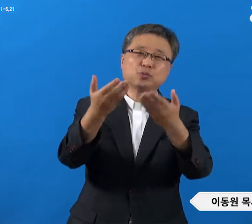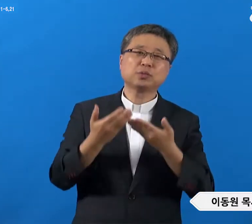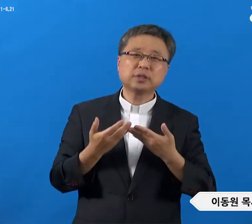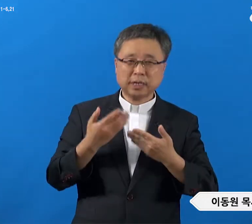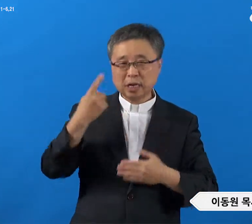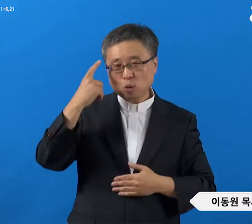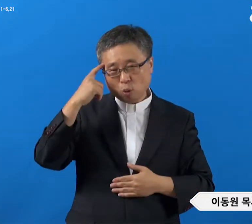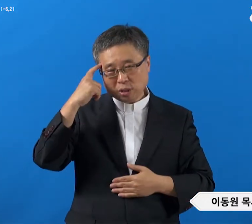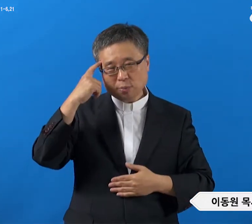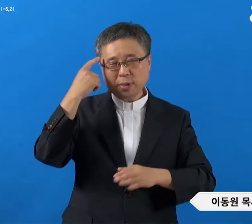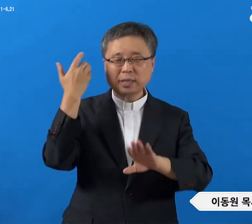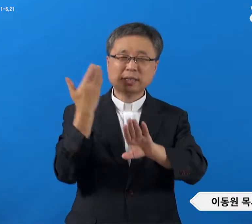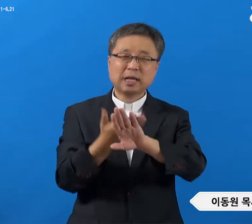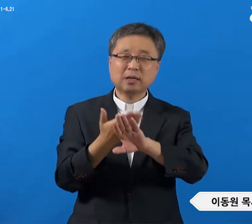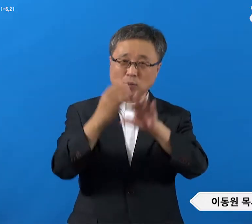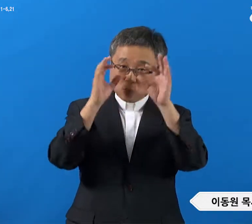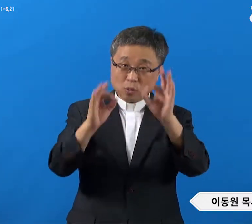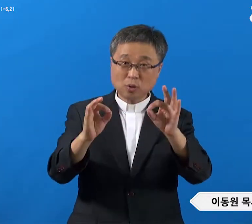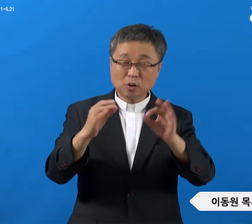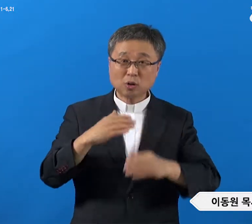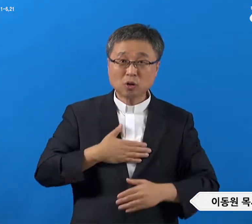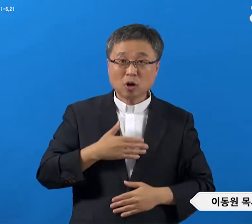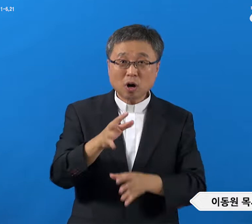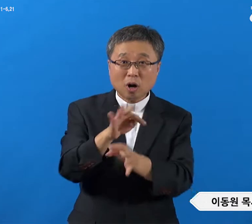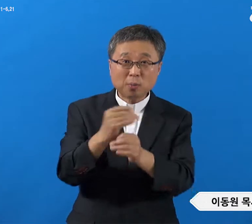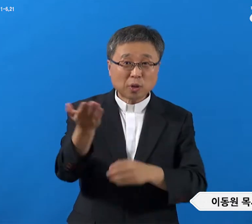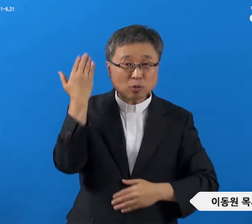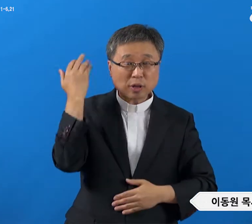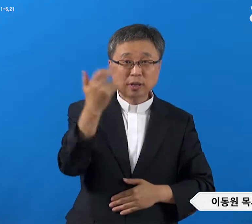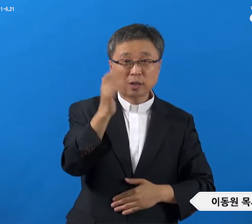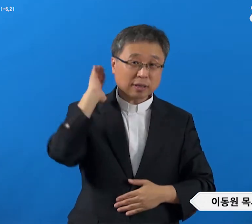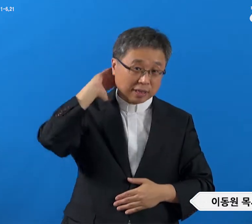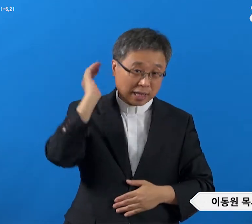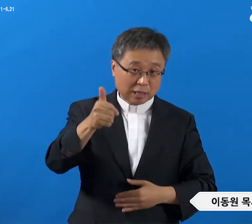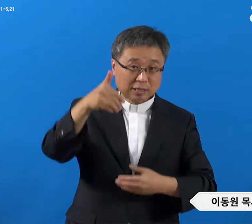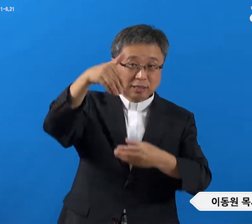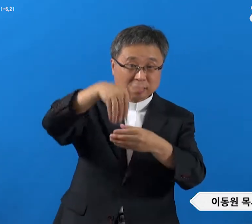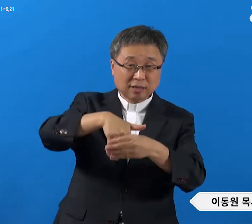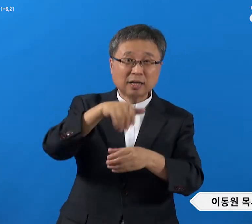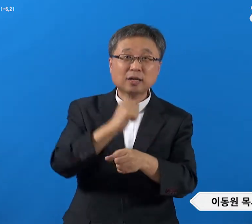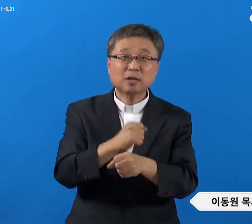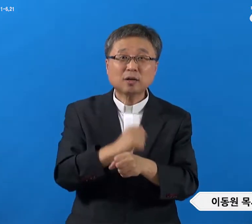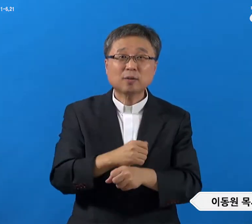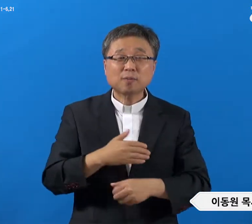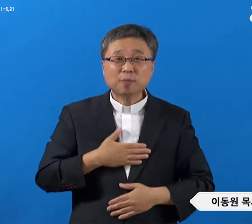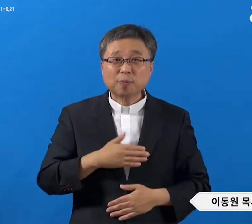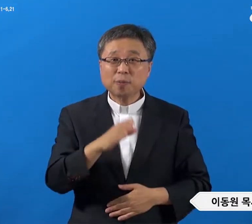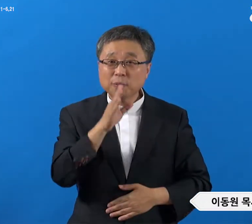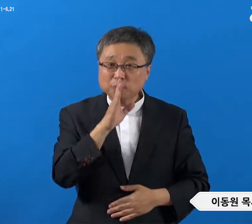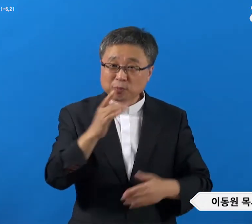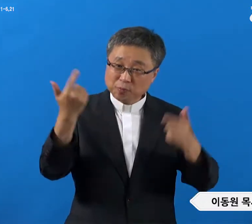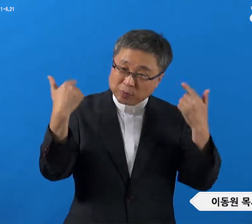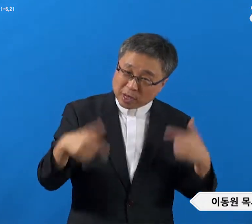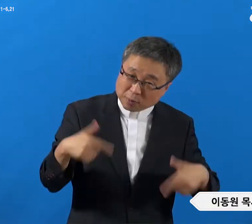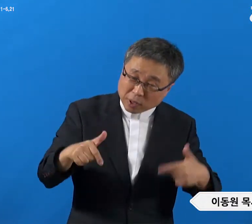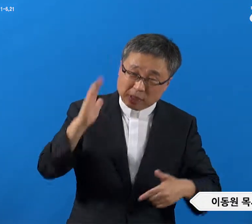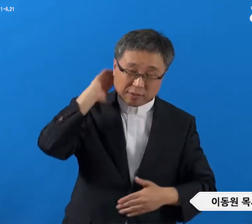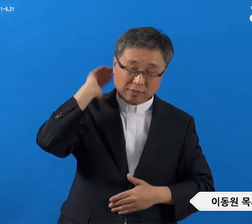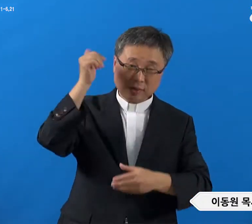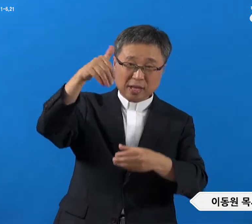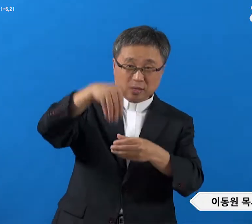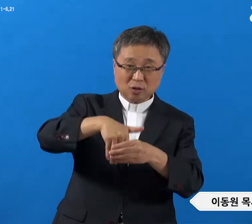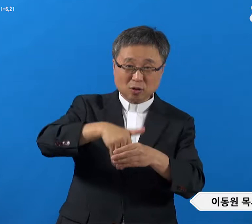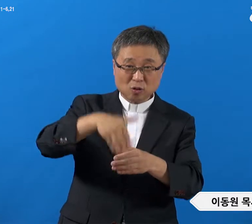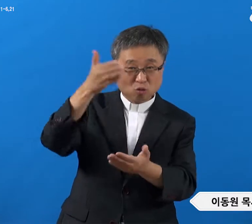차이. 얼마 전에 우리가 대선 선거를 치렀습니다마는 날마다 쏟아지는 대선 뉴스를 보도하면서